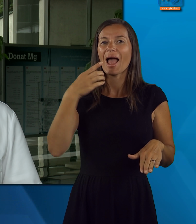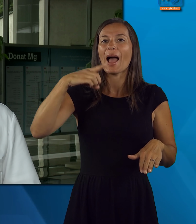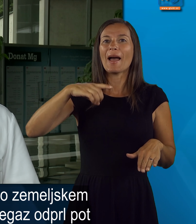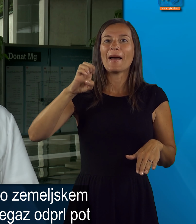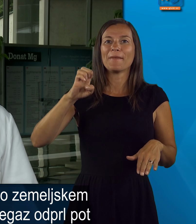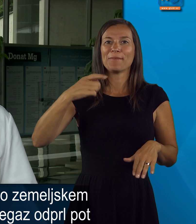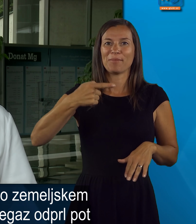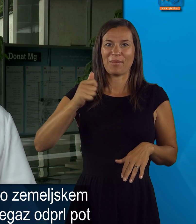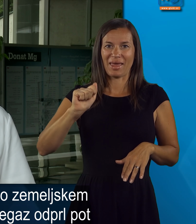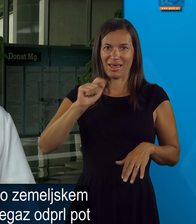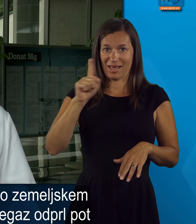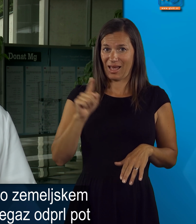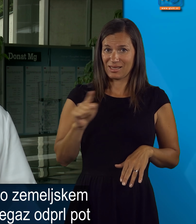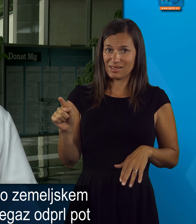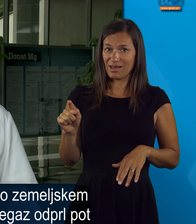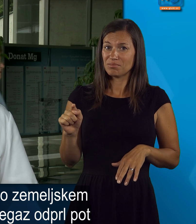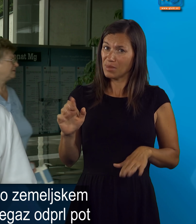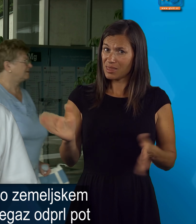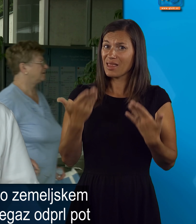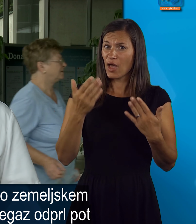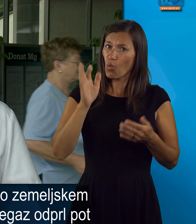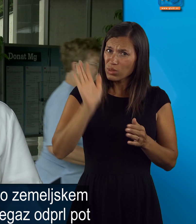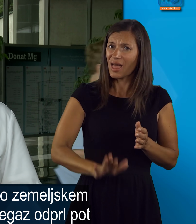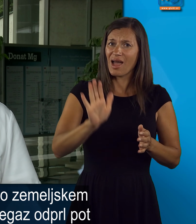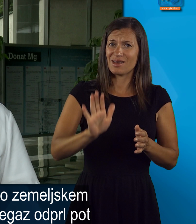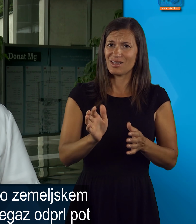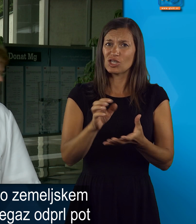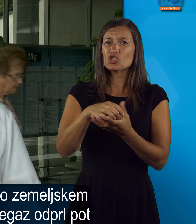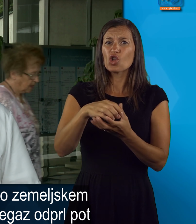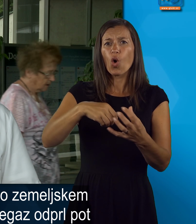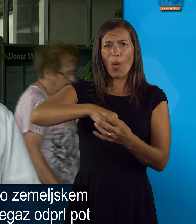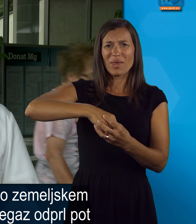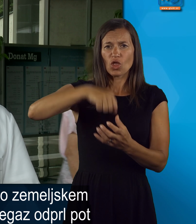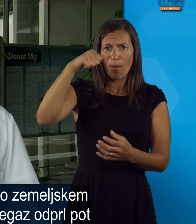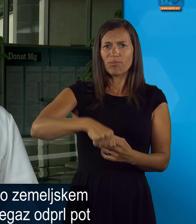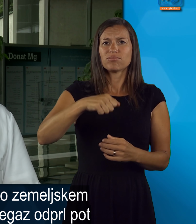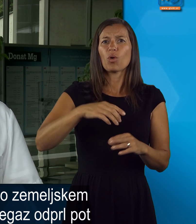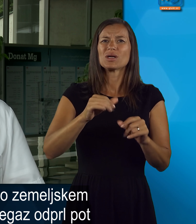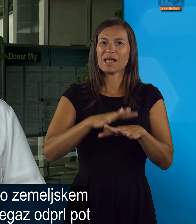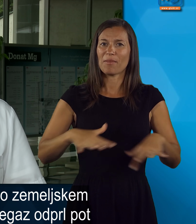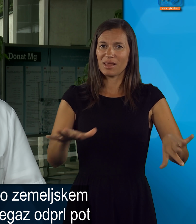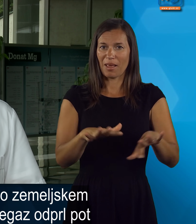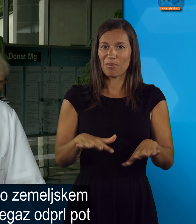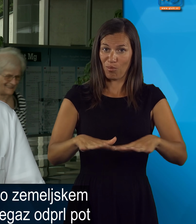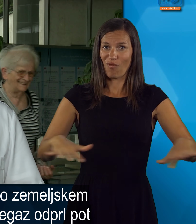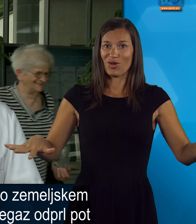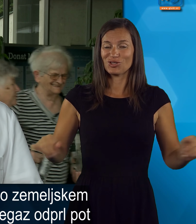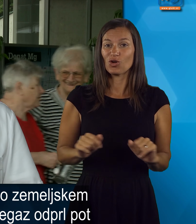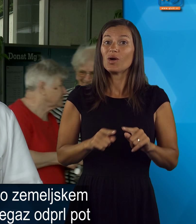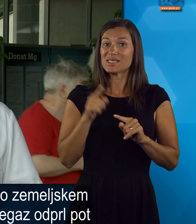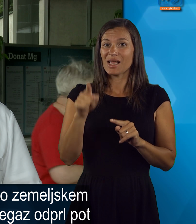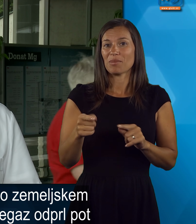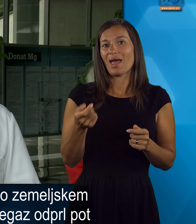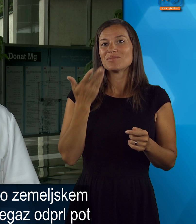Pegaza, naj udari s kopitom po zemljinem površju in s tem